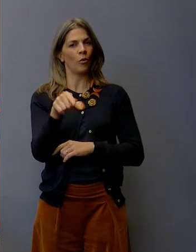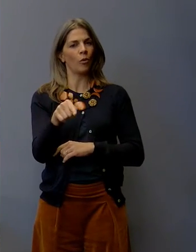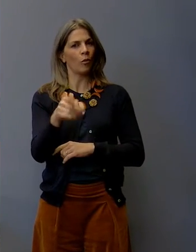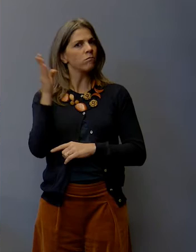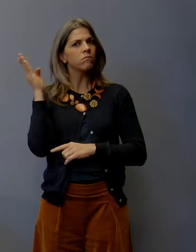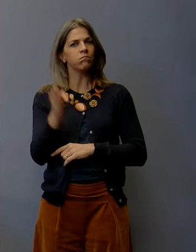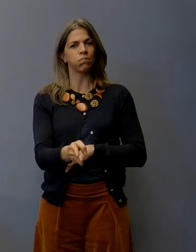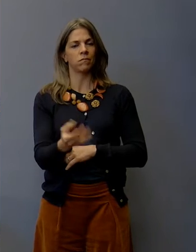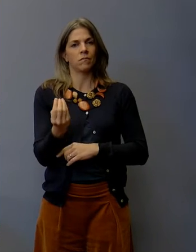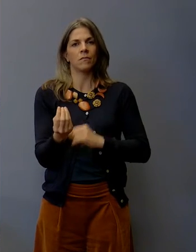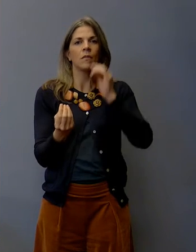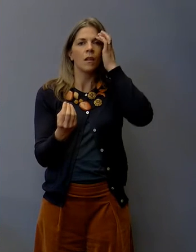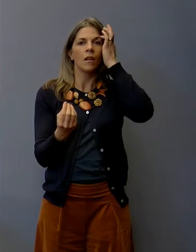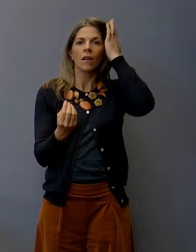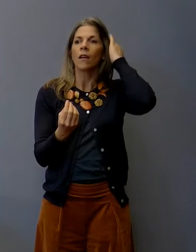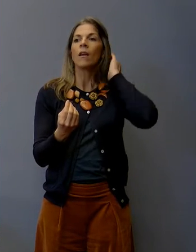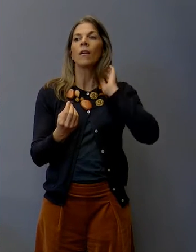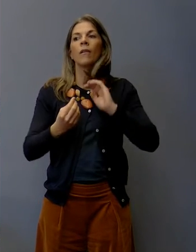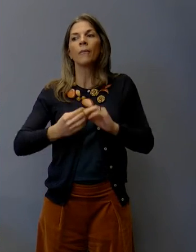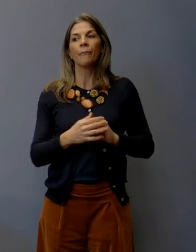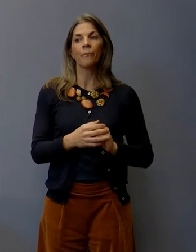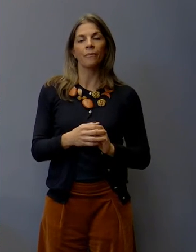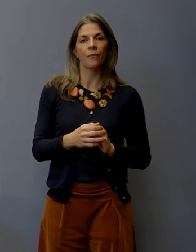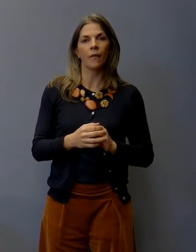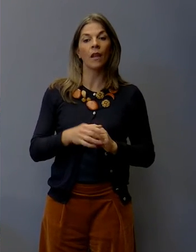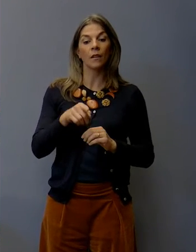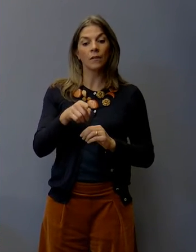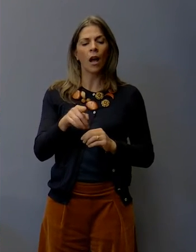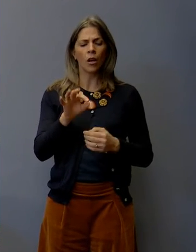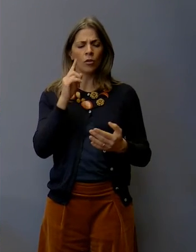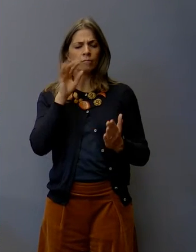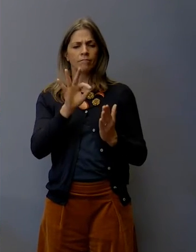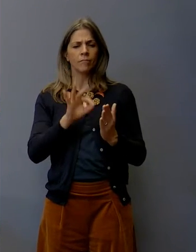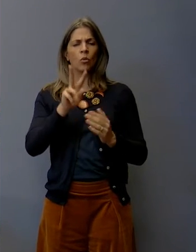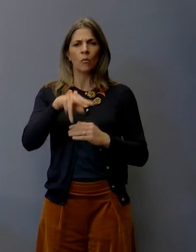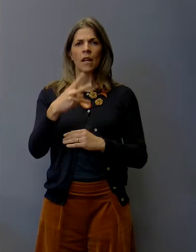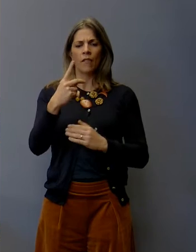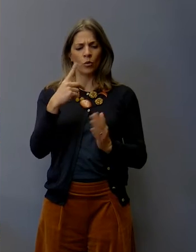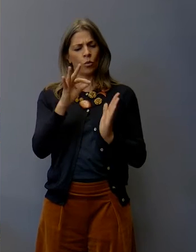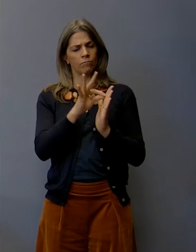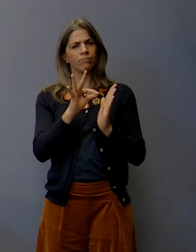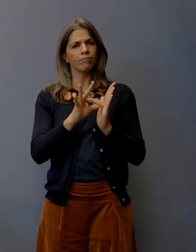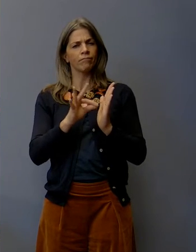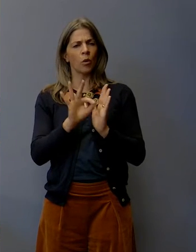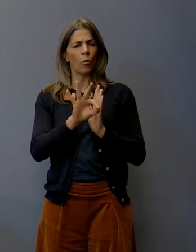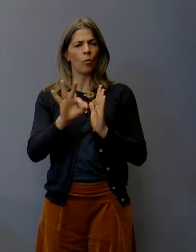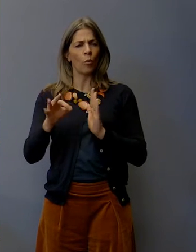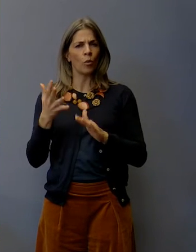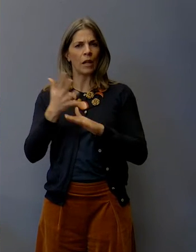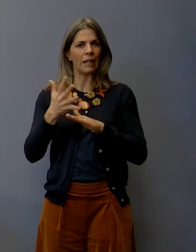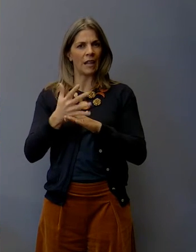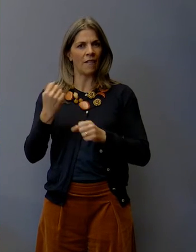5 a ci sono alcuni interventi del 2021 e che sono diciamo non